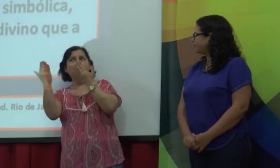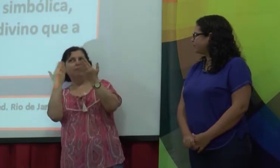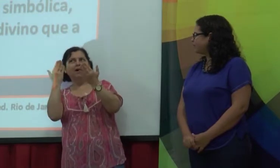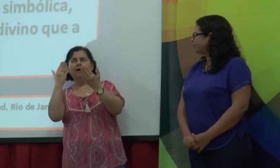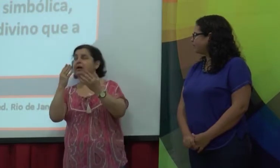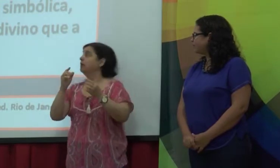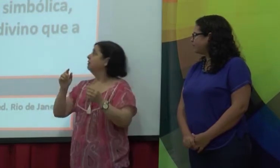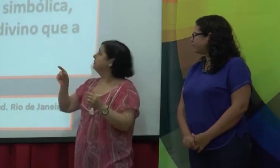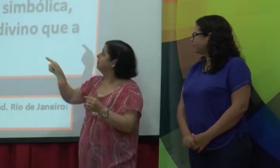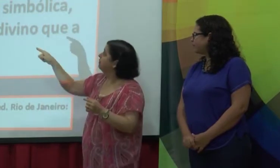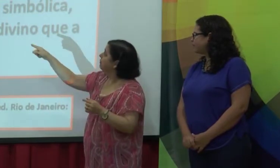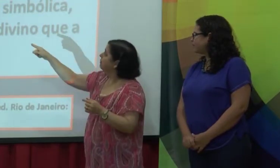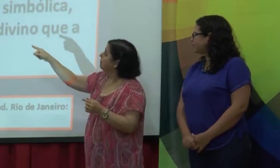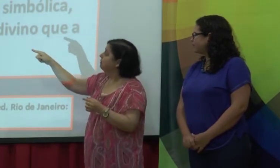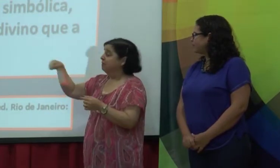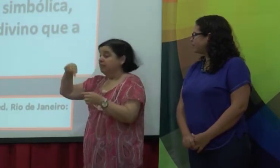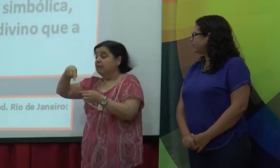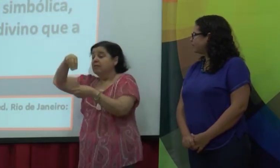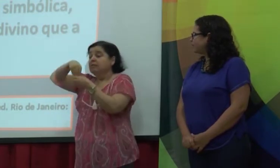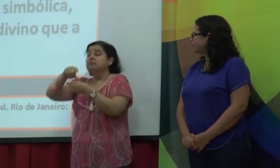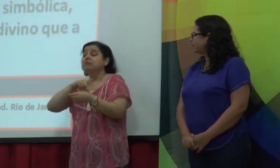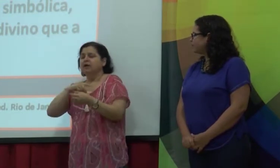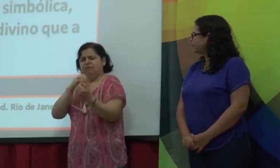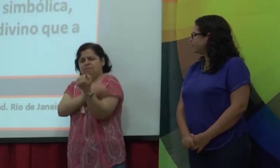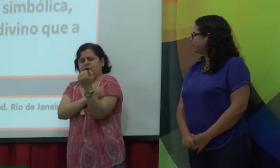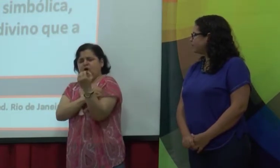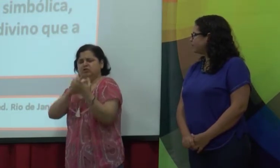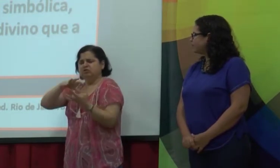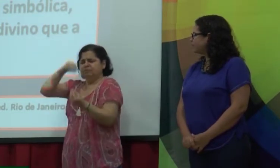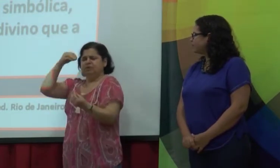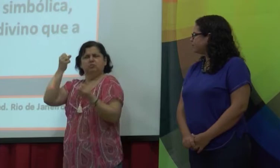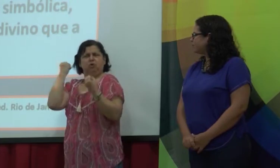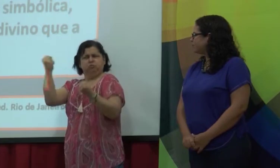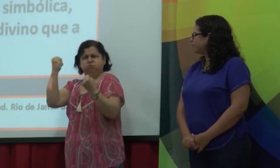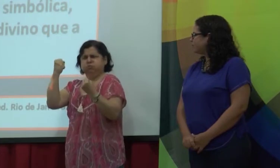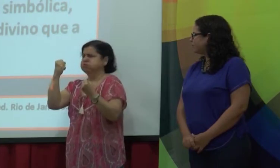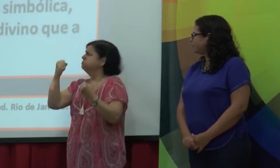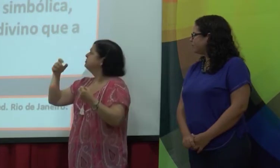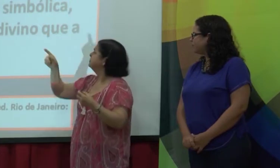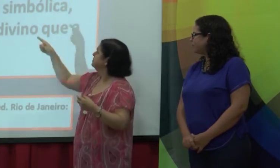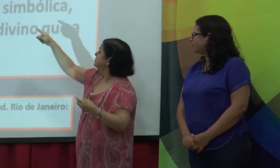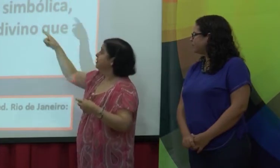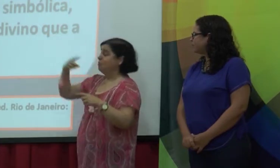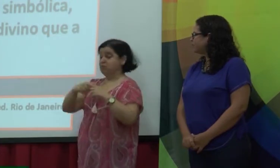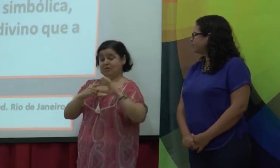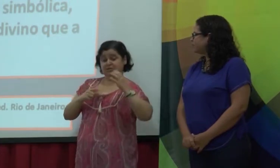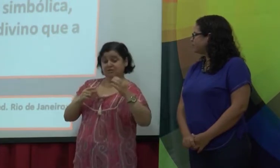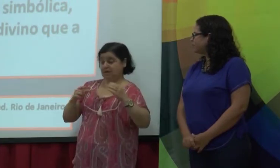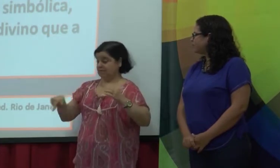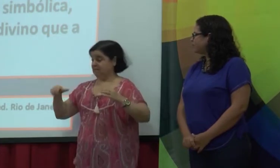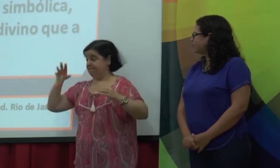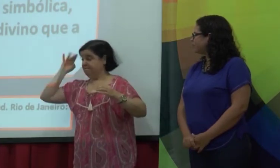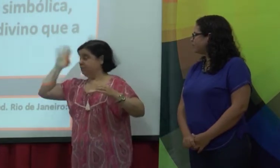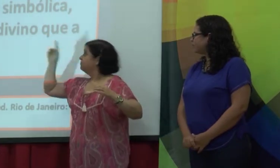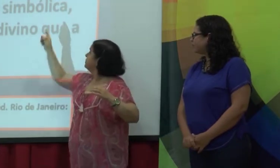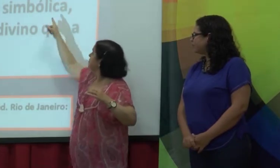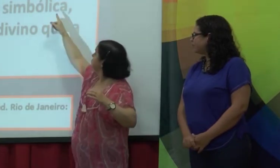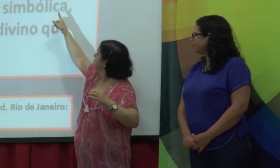nós podemos usá-la dentro dessa tríplice, ciência,